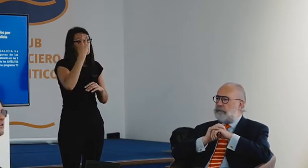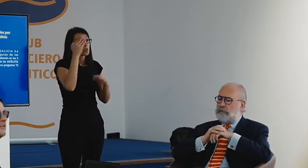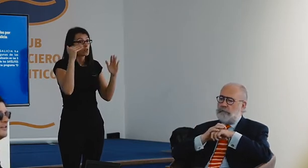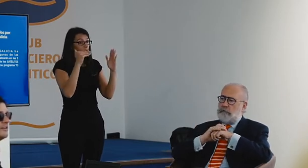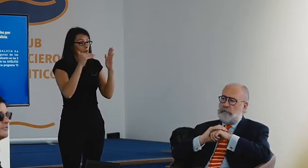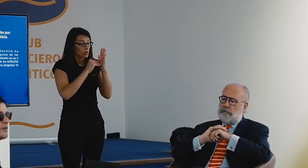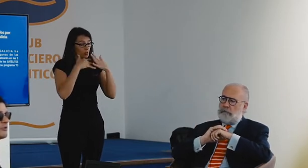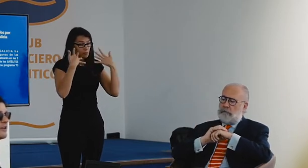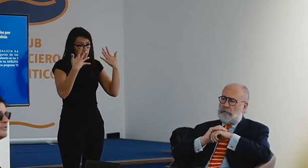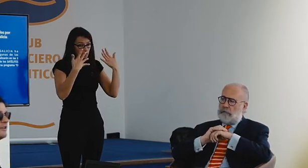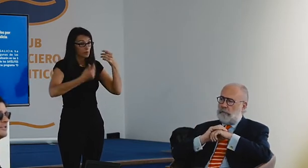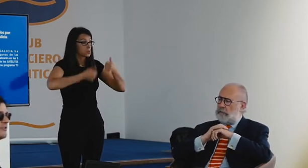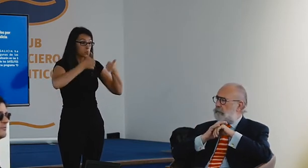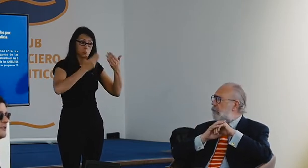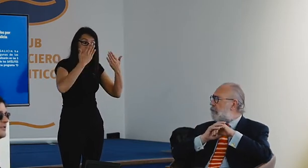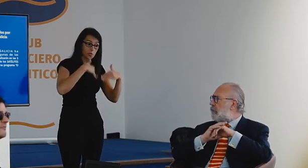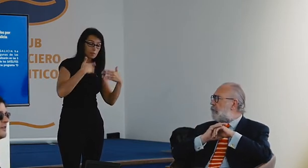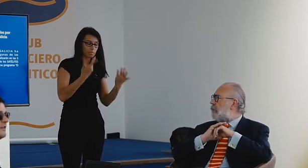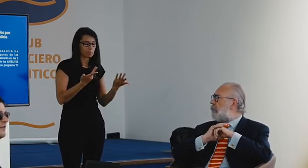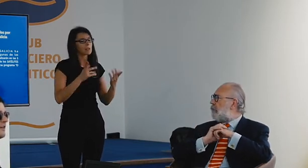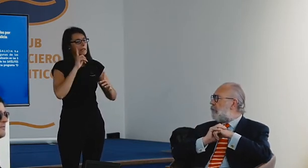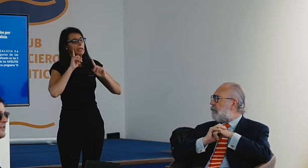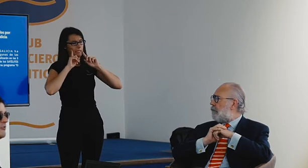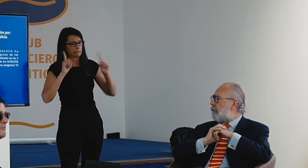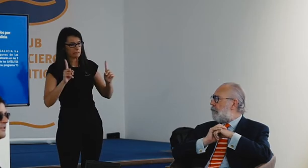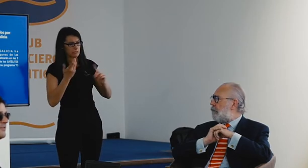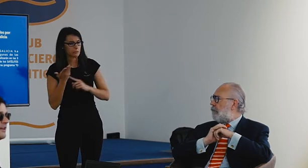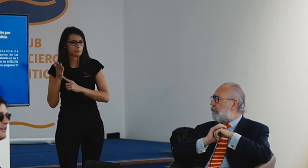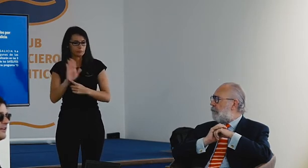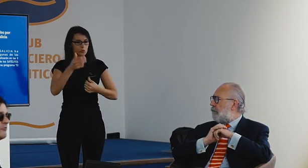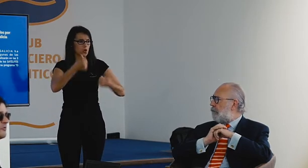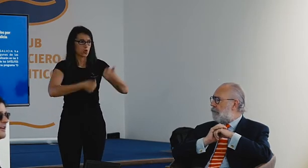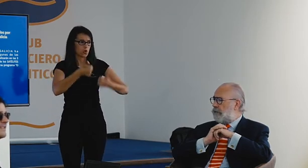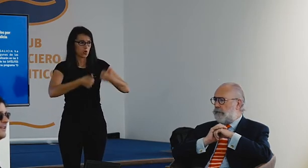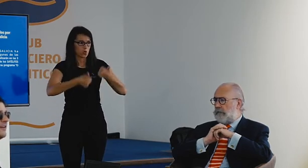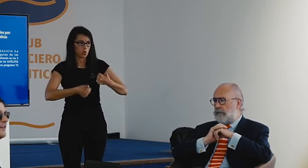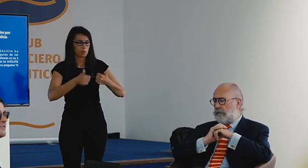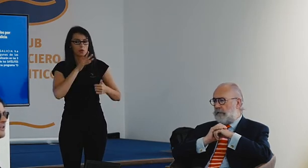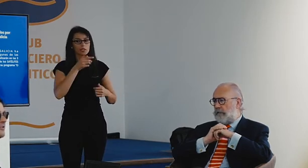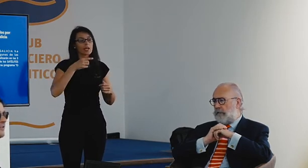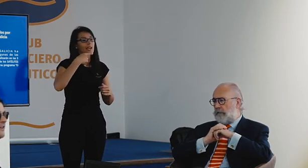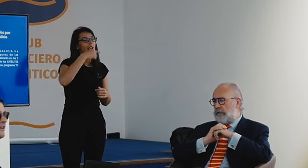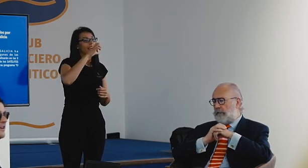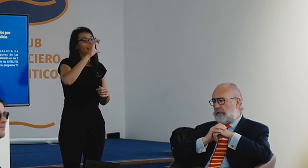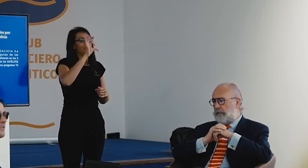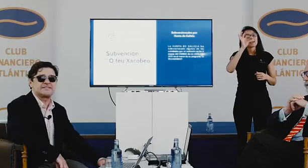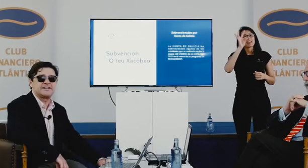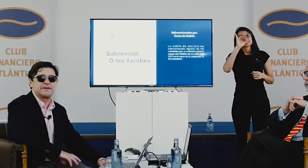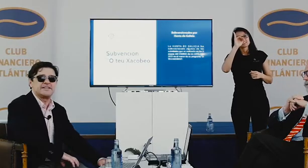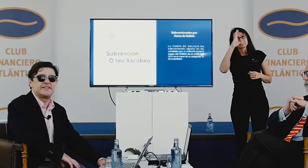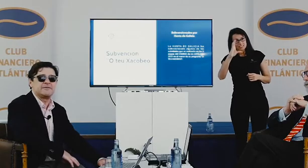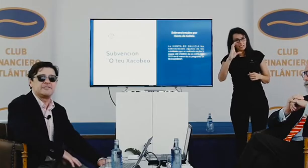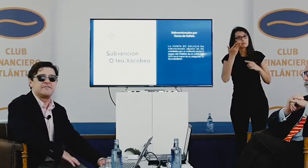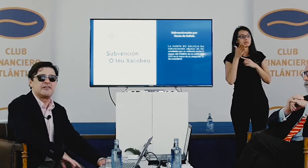concurso y nos aportaron. Este año nos presentamos en régimen de competitividad, incluso con AGESTIC, Asociación Gallega de Empresas